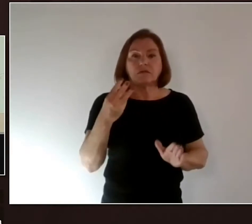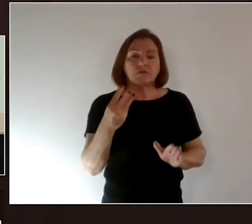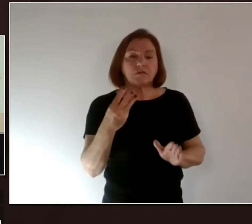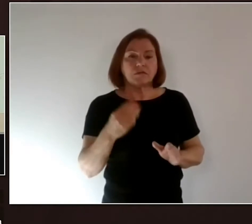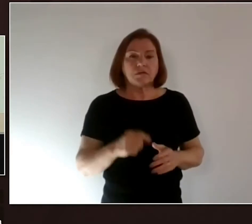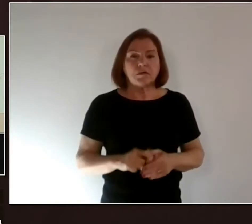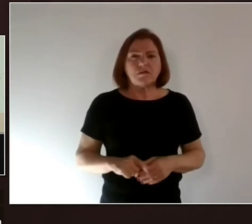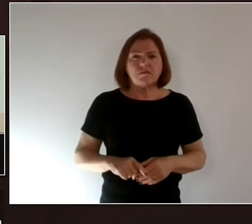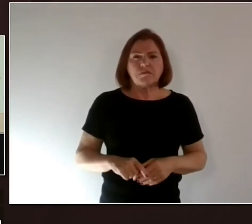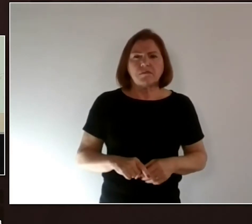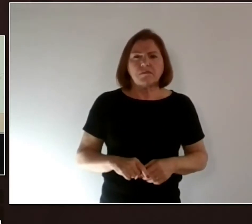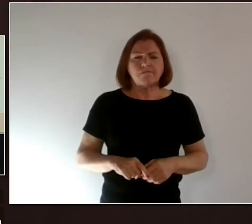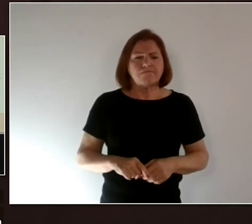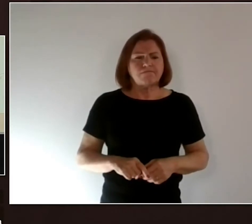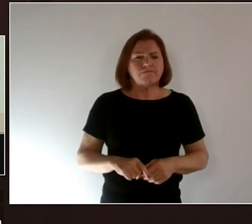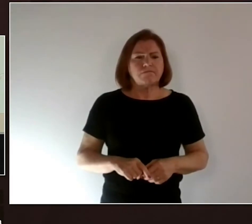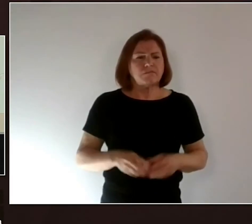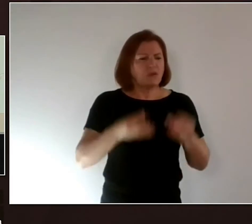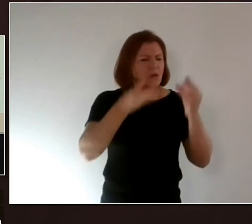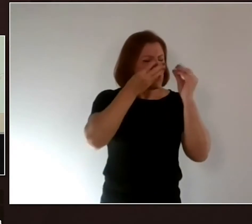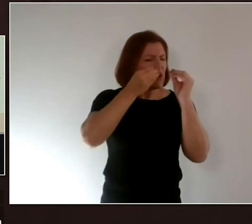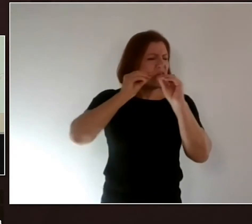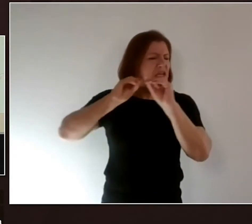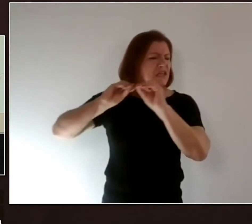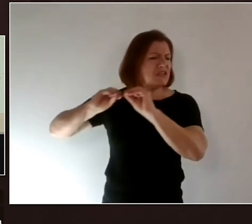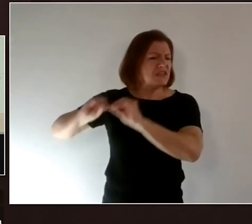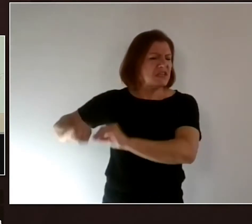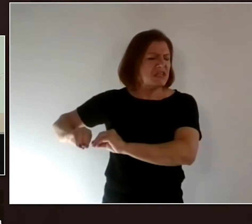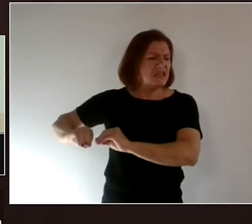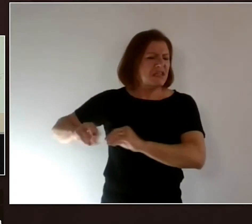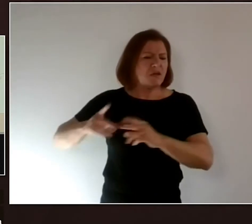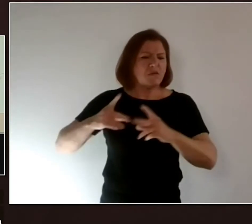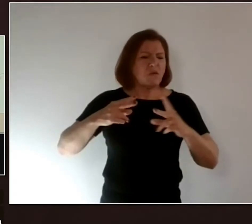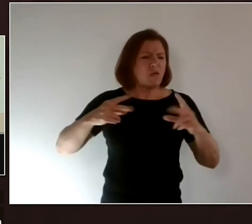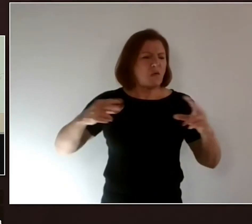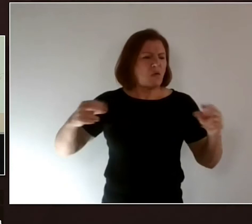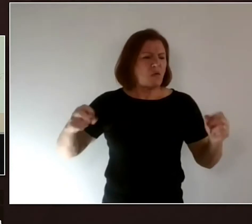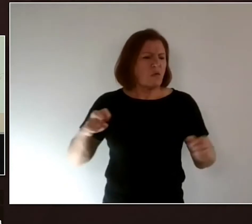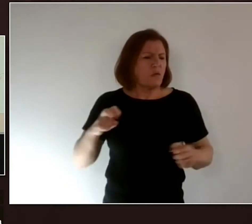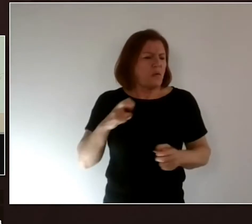rejeitamos as coisas que por vergonhosas se ocultam,